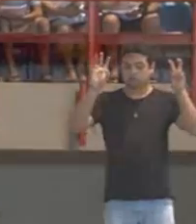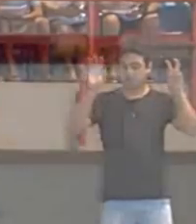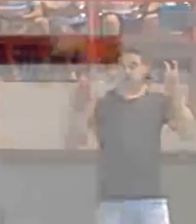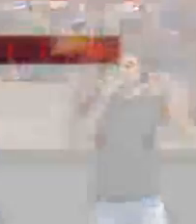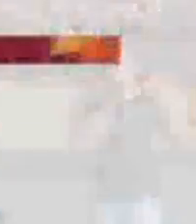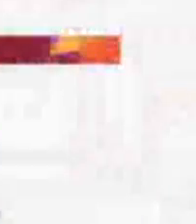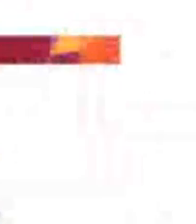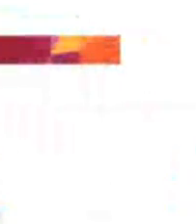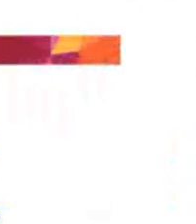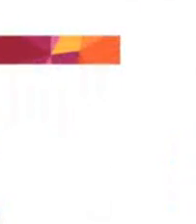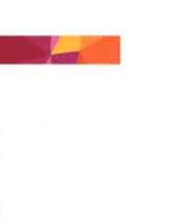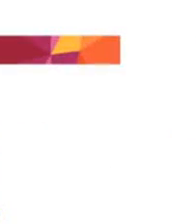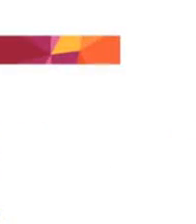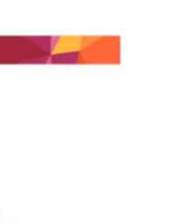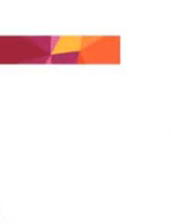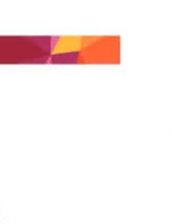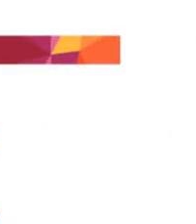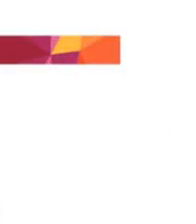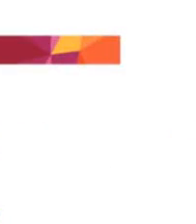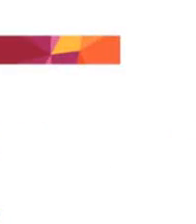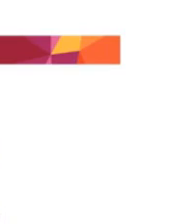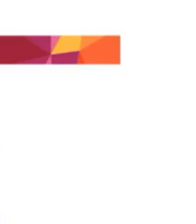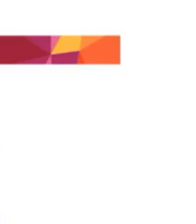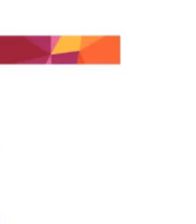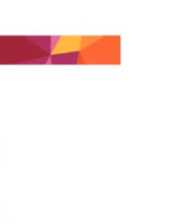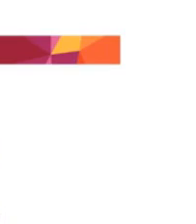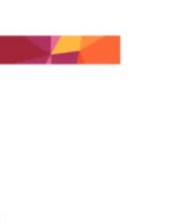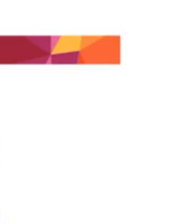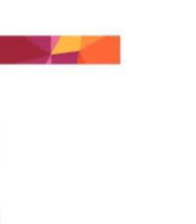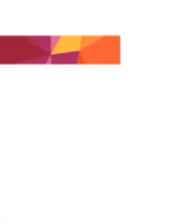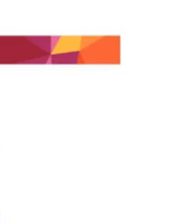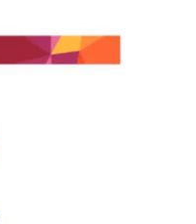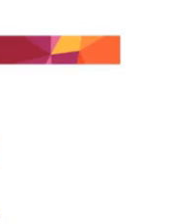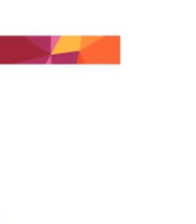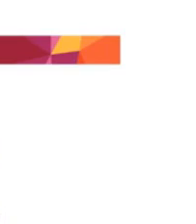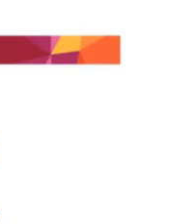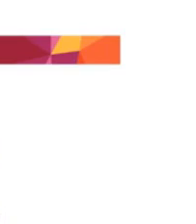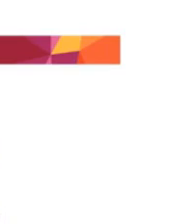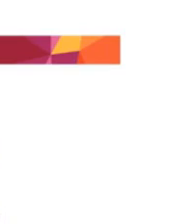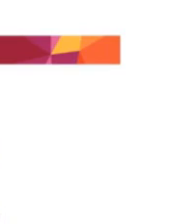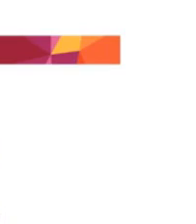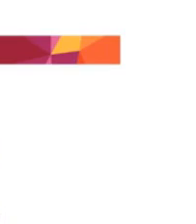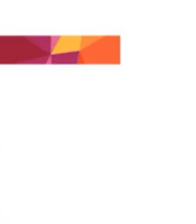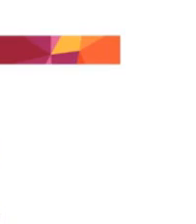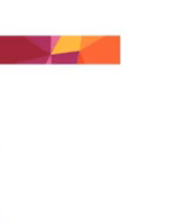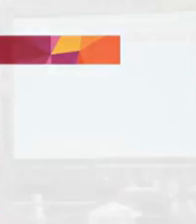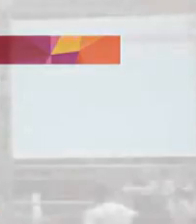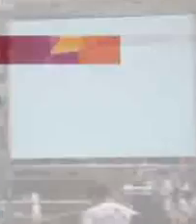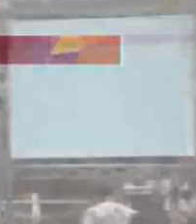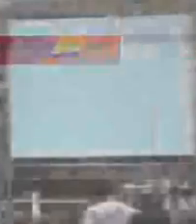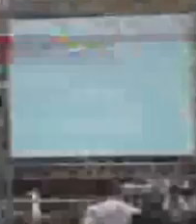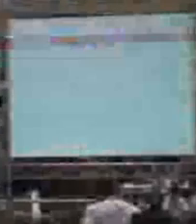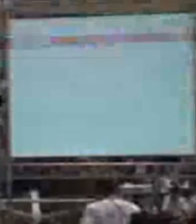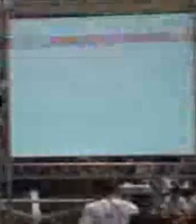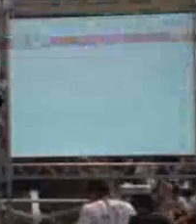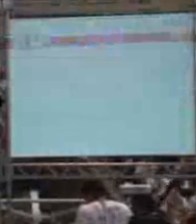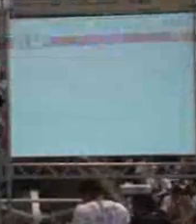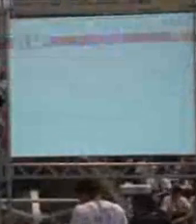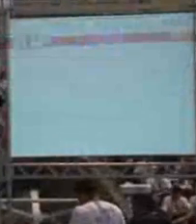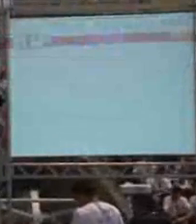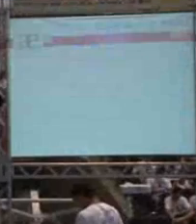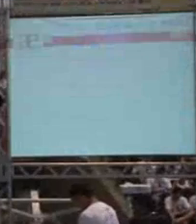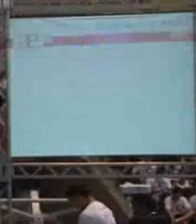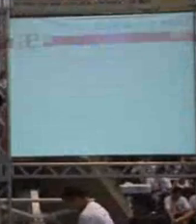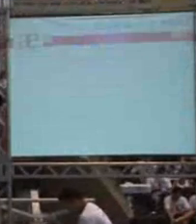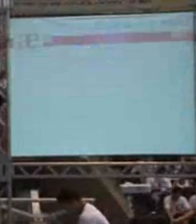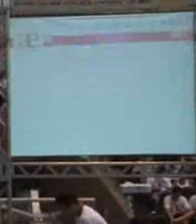aí, ó, energias químicas no cotidiano. O primeiro que a gente vai falar, o primeiro combustível, é o